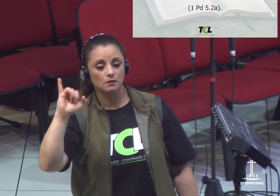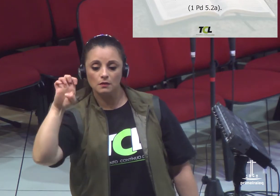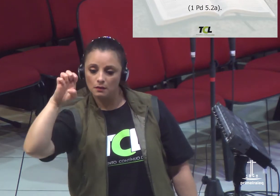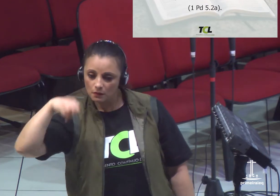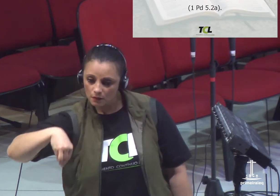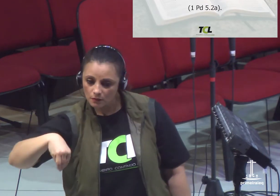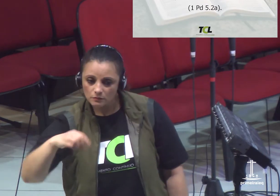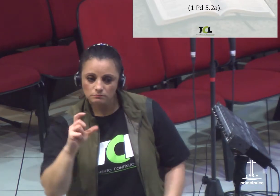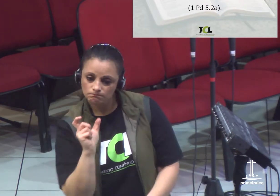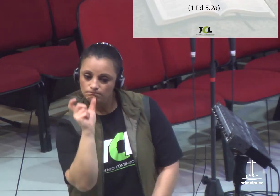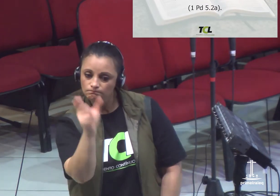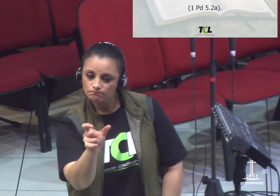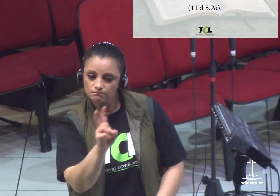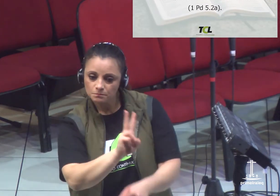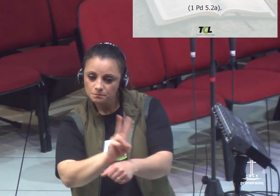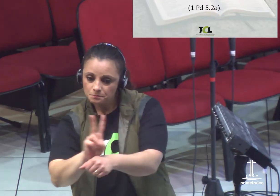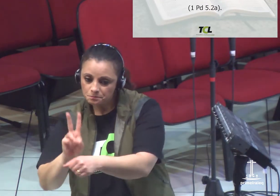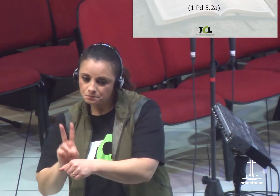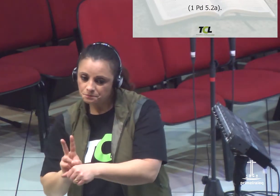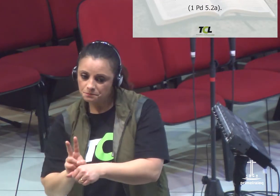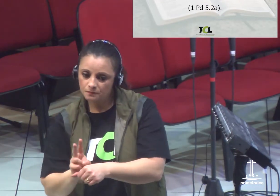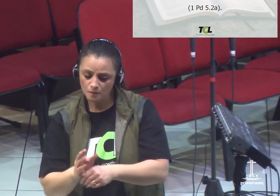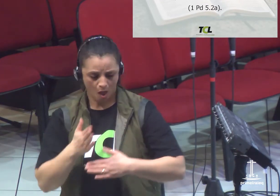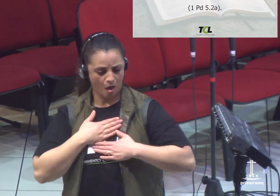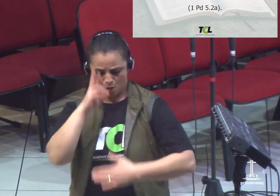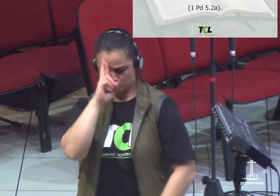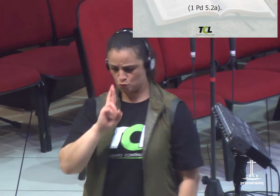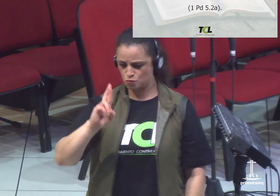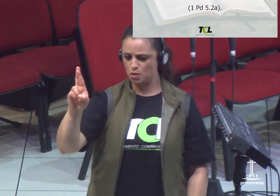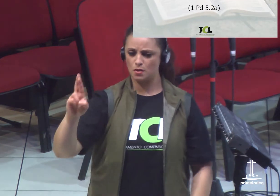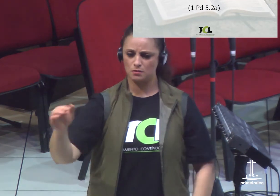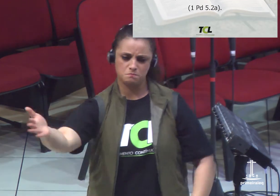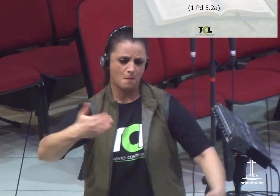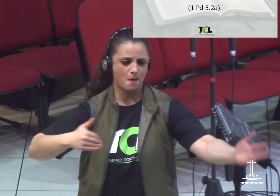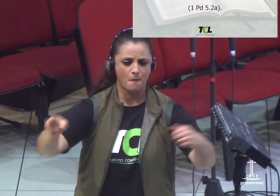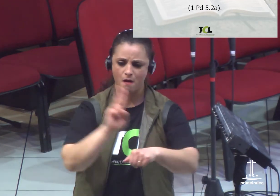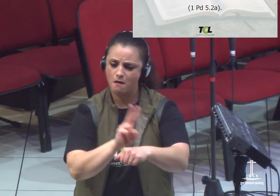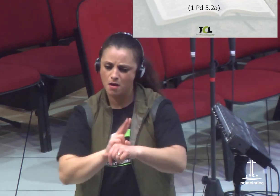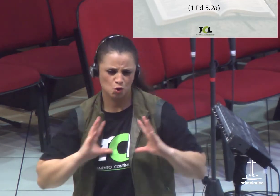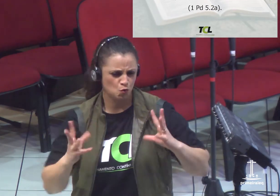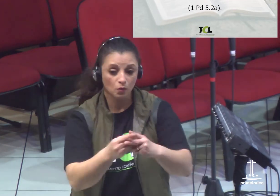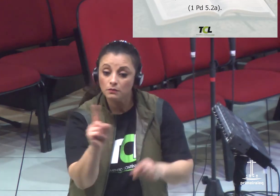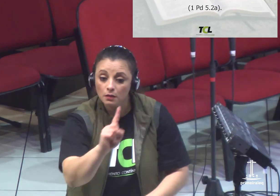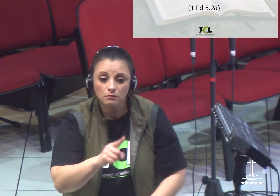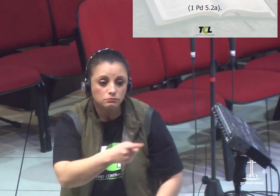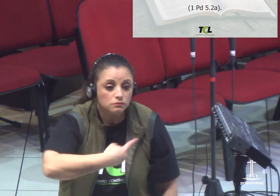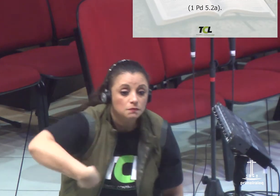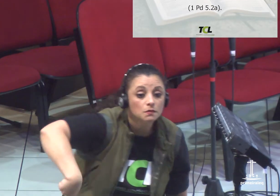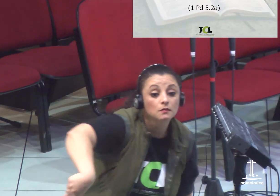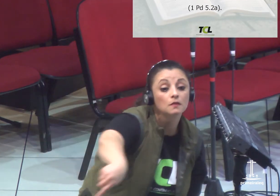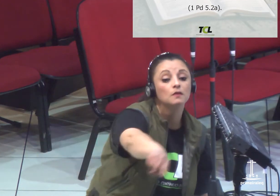seus cuidados. Ele não disse, eu sou líder, eu vou pastorear todo mundo. Não, ele está dizendo aos outros